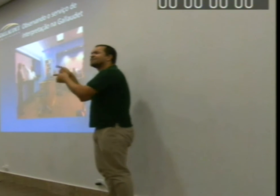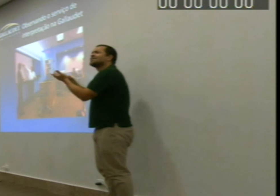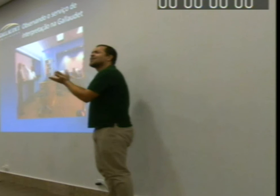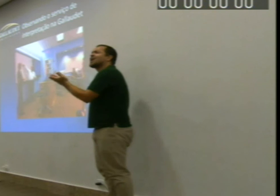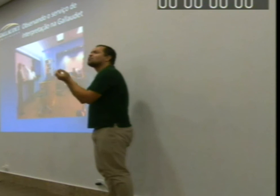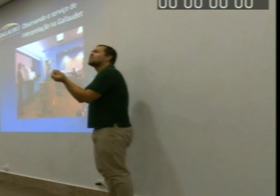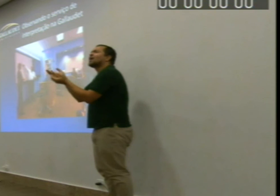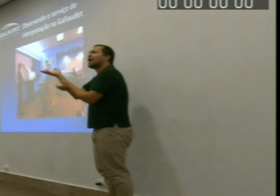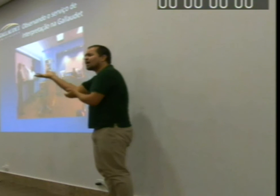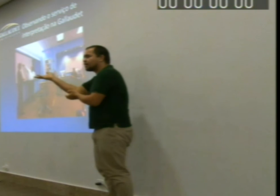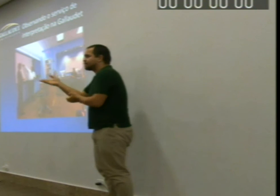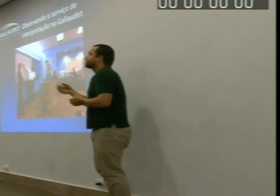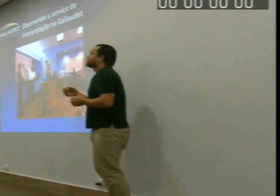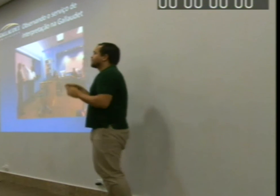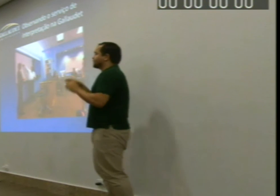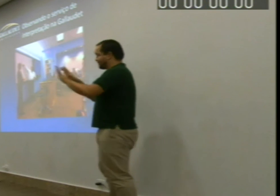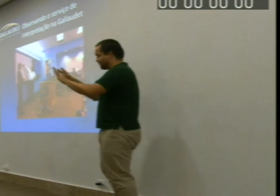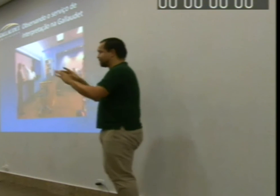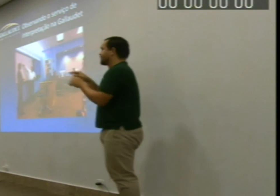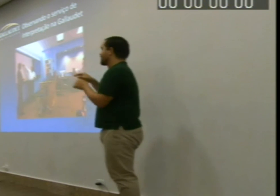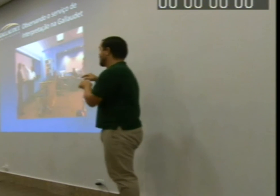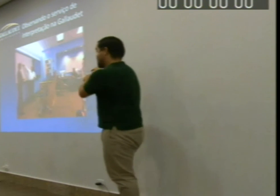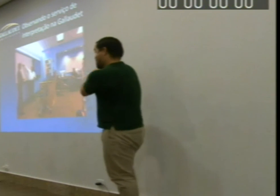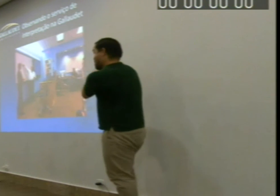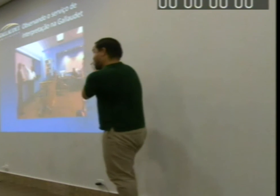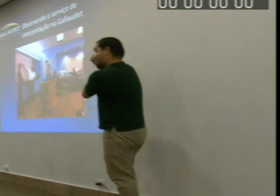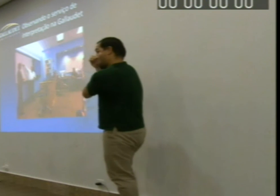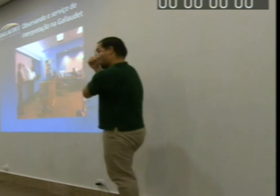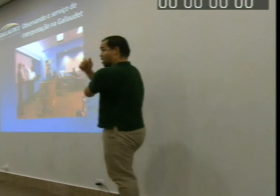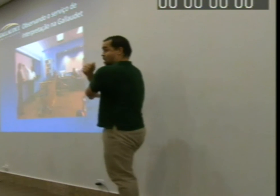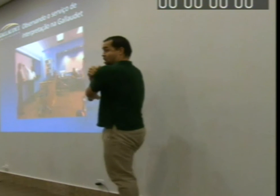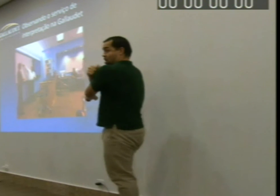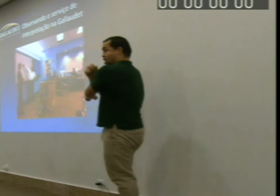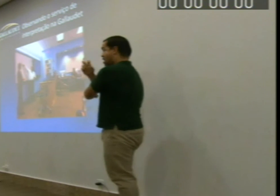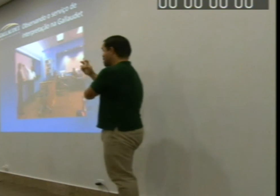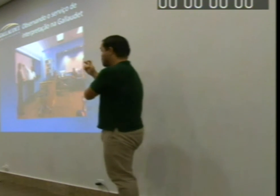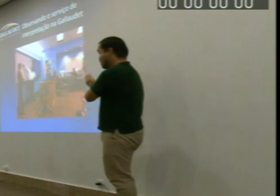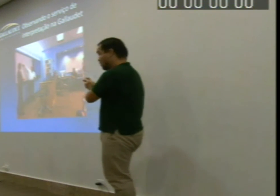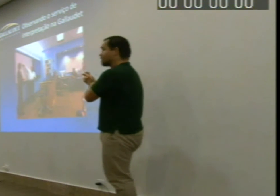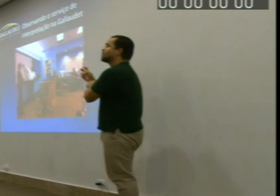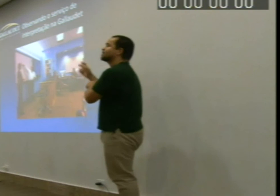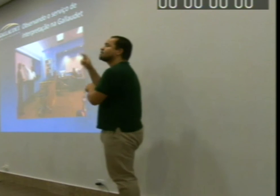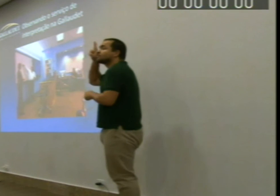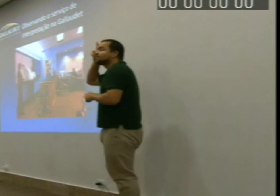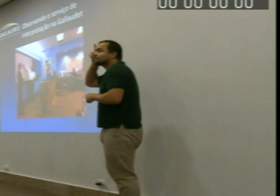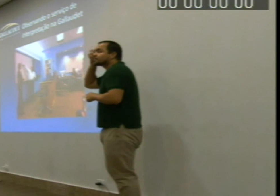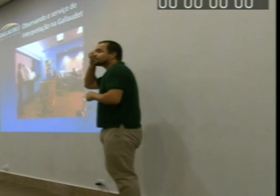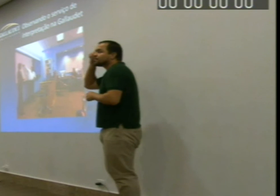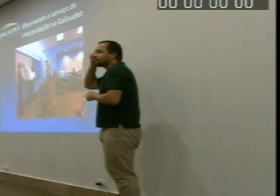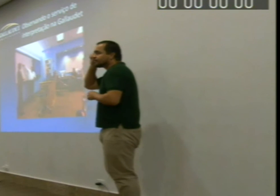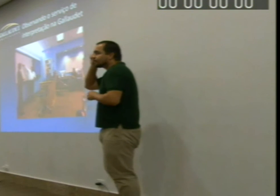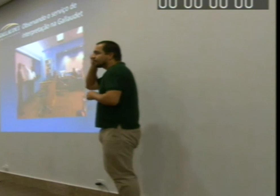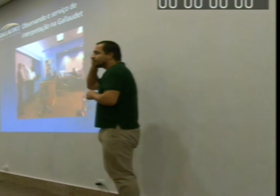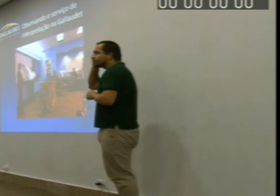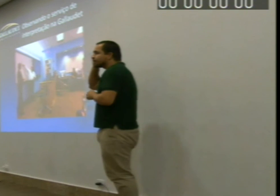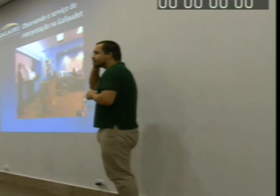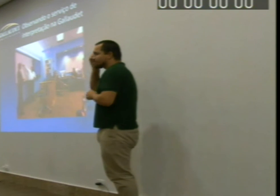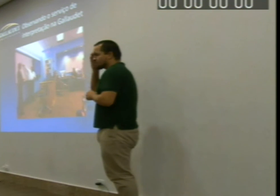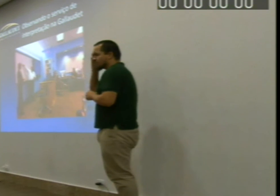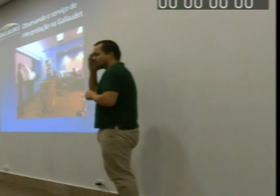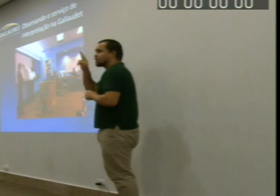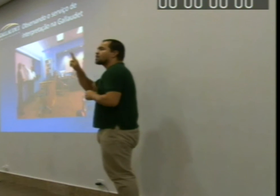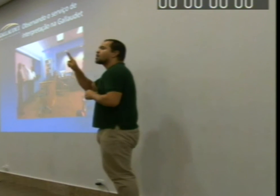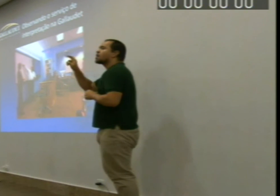copiando bom o intérprete para qu que que esse intérprete faz bom esse intérprete um tinha um aluno que ele tinha